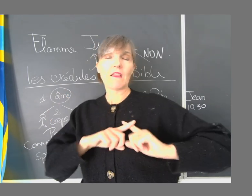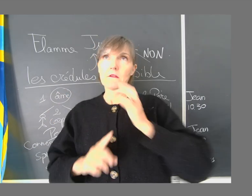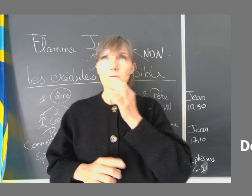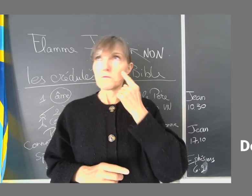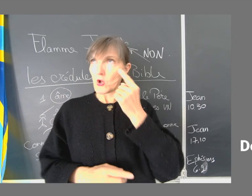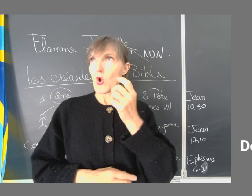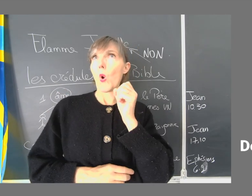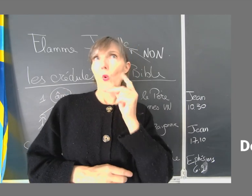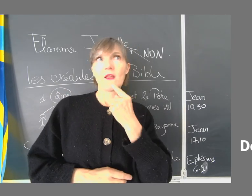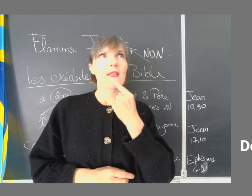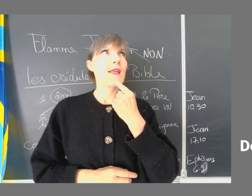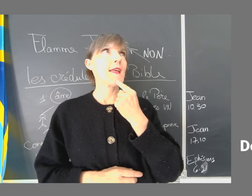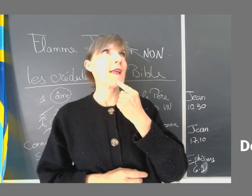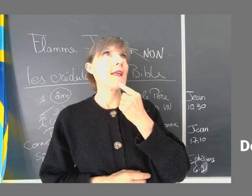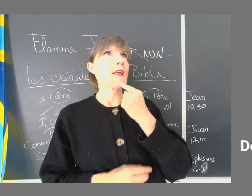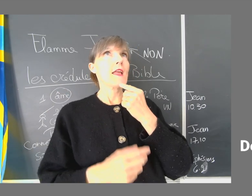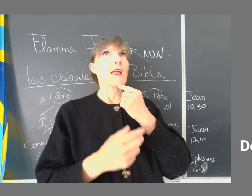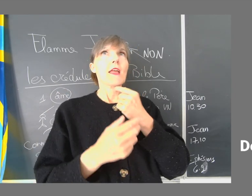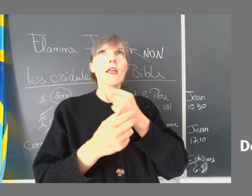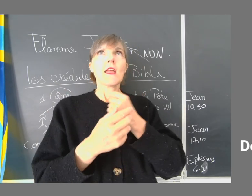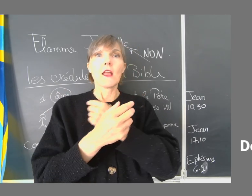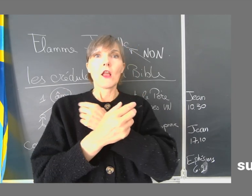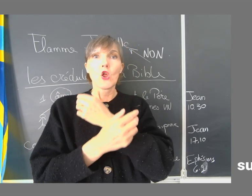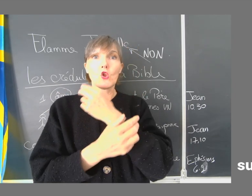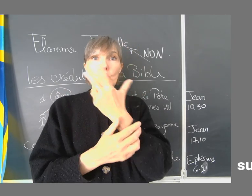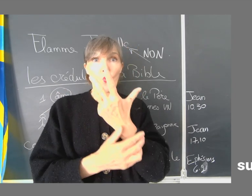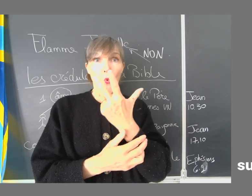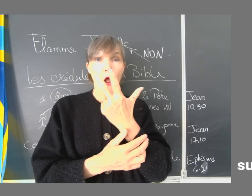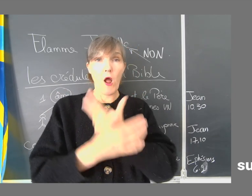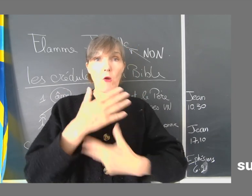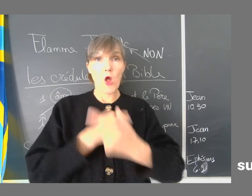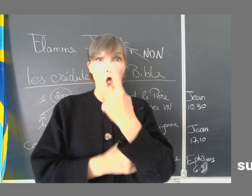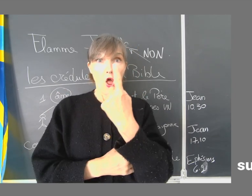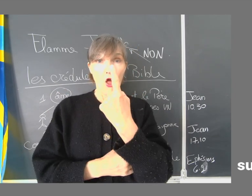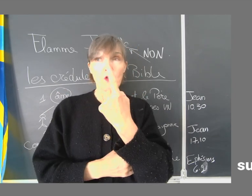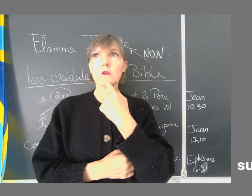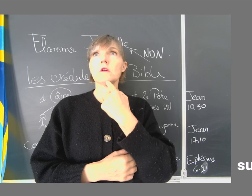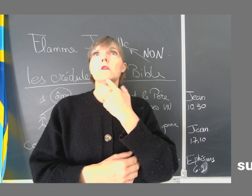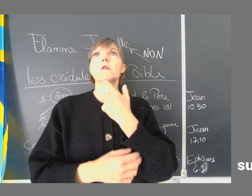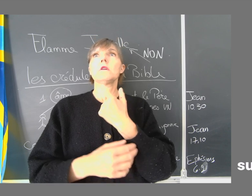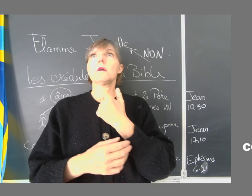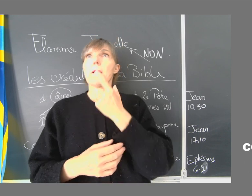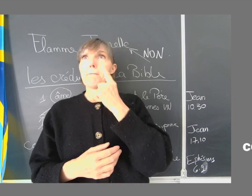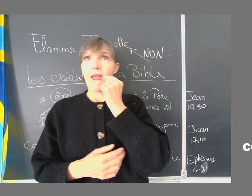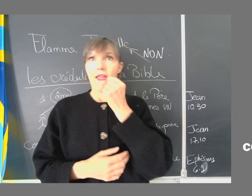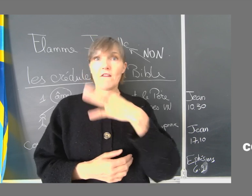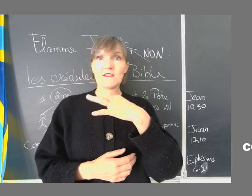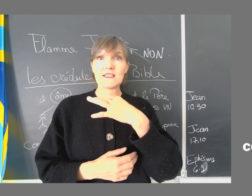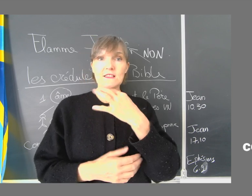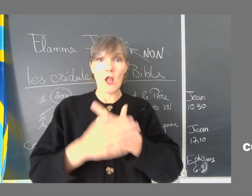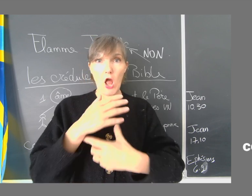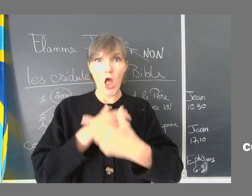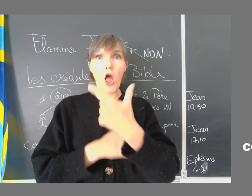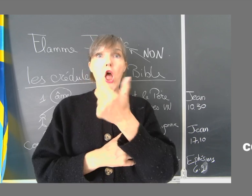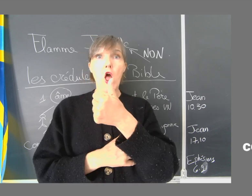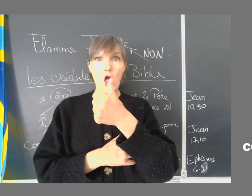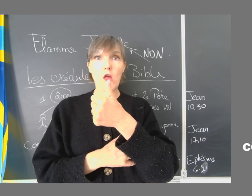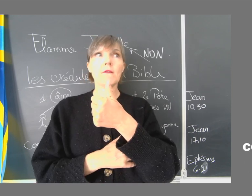donc concernant les chrétiens qui qui suivent la bible il ya cet aspect que dieu et trois